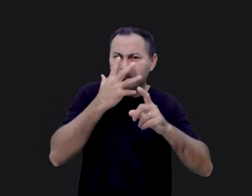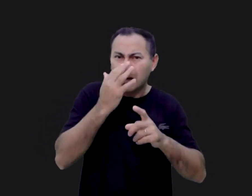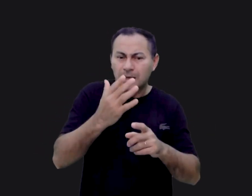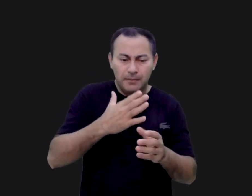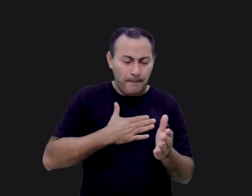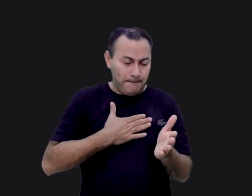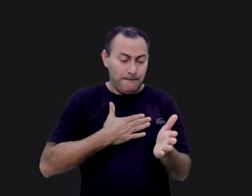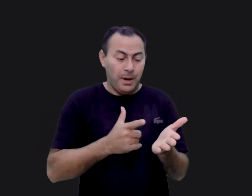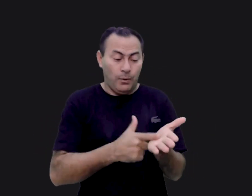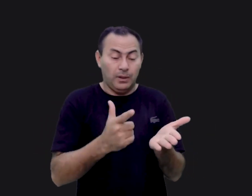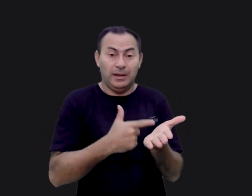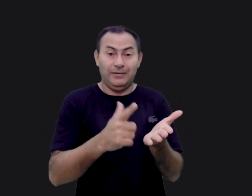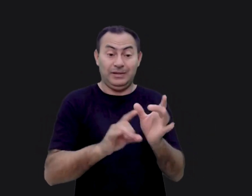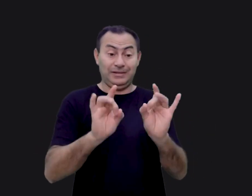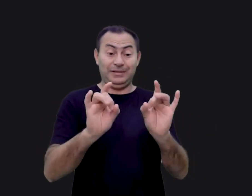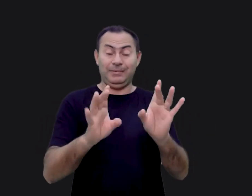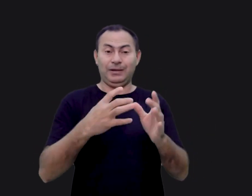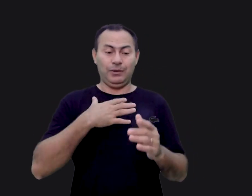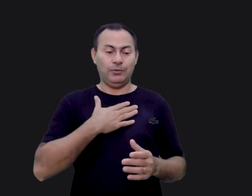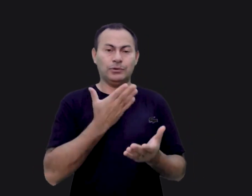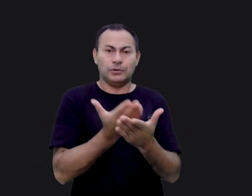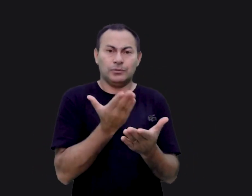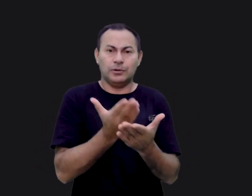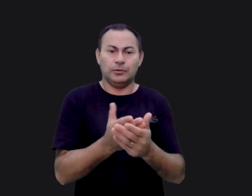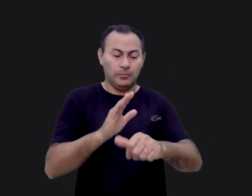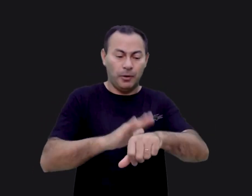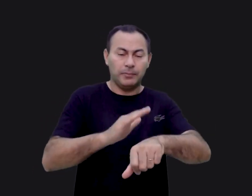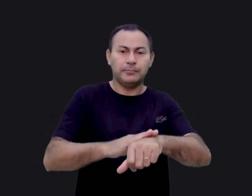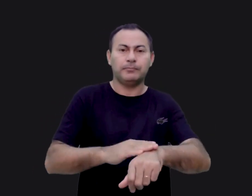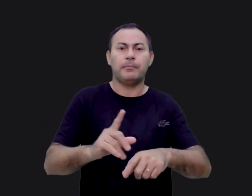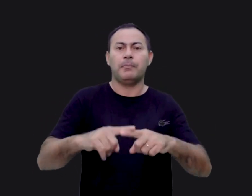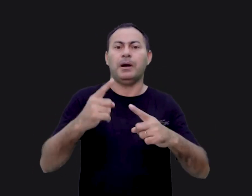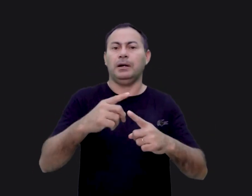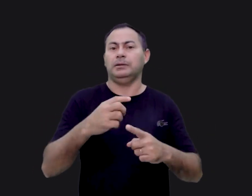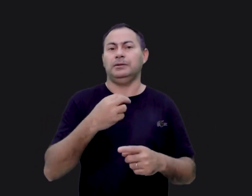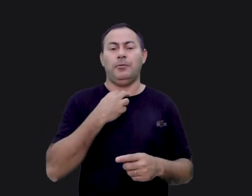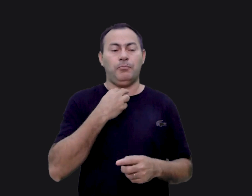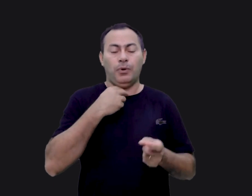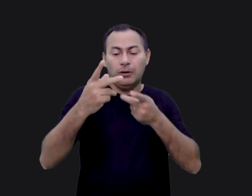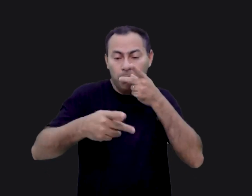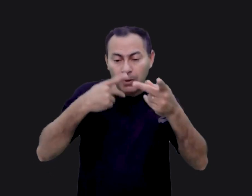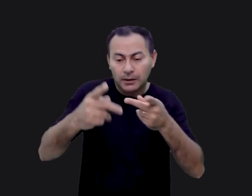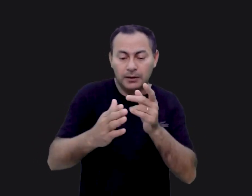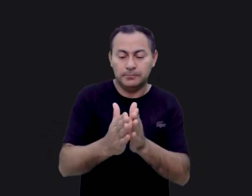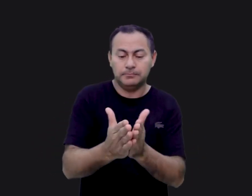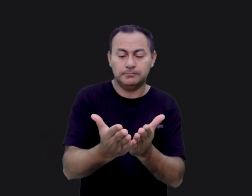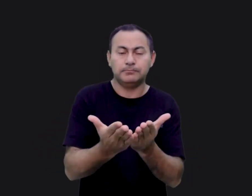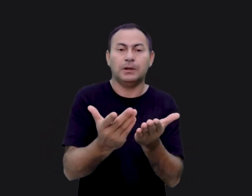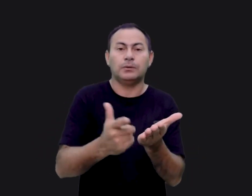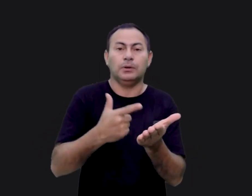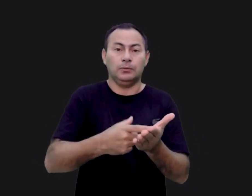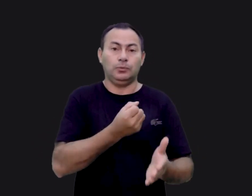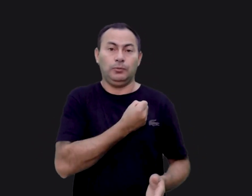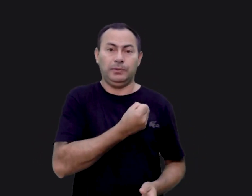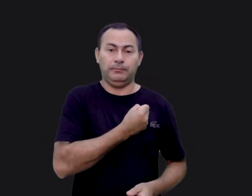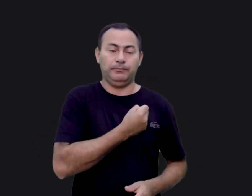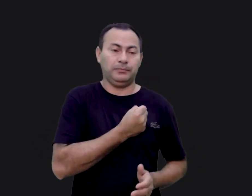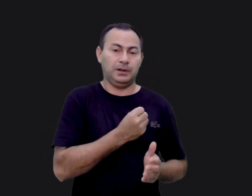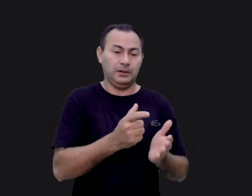Parece que o meu livro preferido é sempre aquele que estamos estudando no momento. Mas não posso dizer isso a respeito do livro de Números. Esse livro